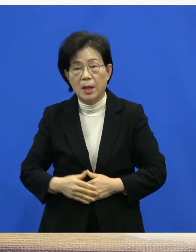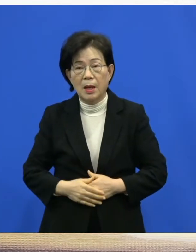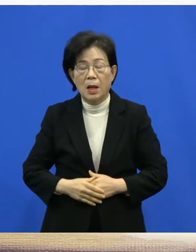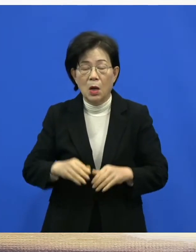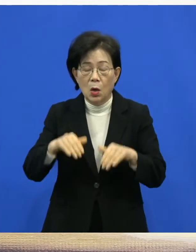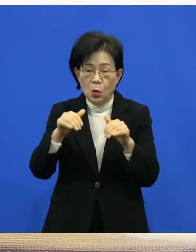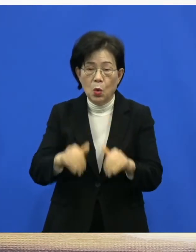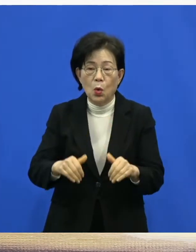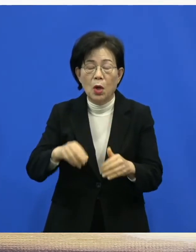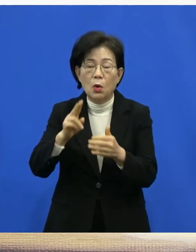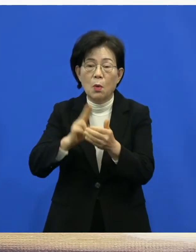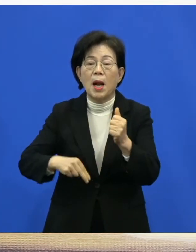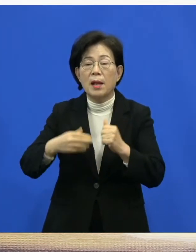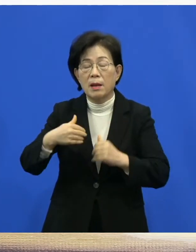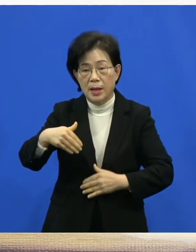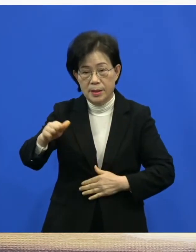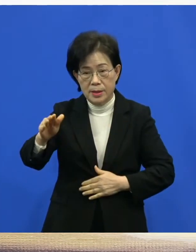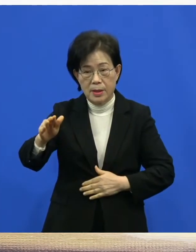노예로 팔려왔어요.